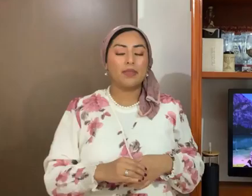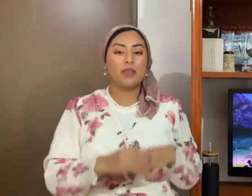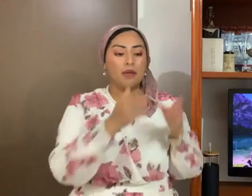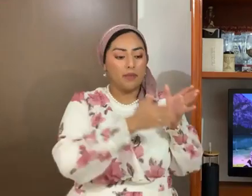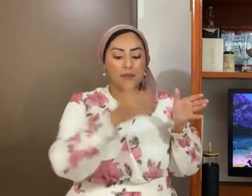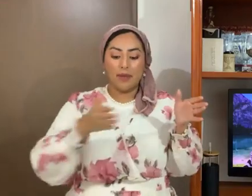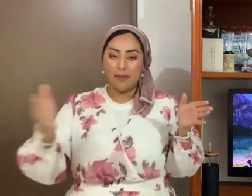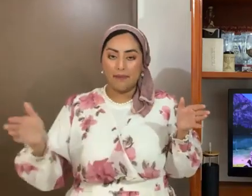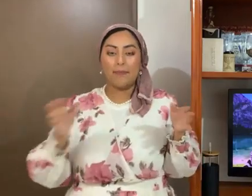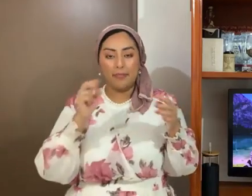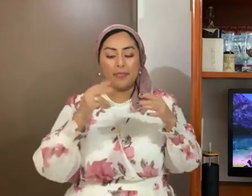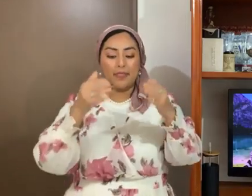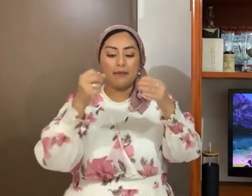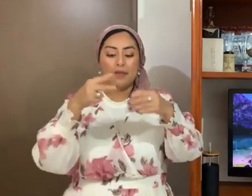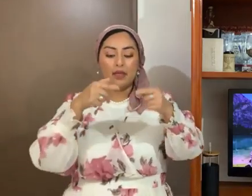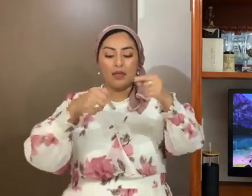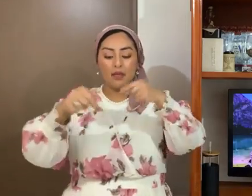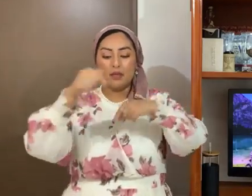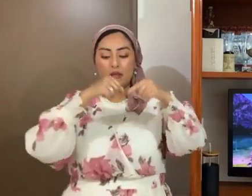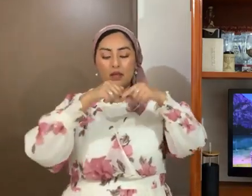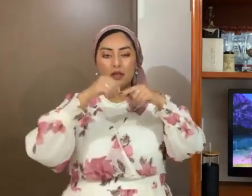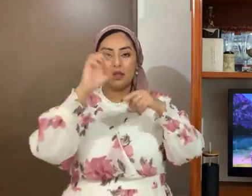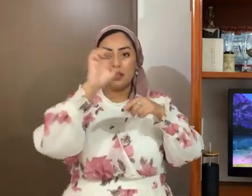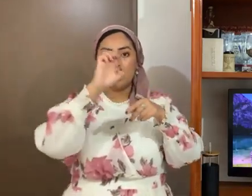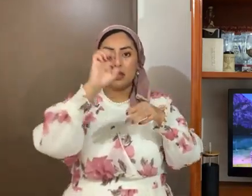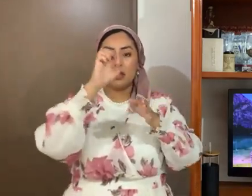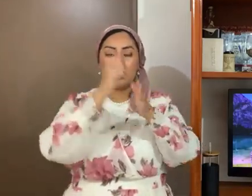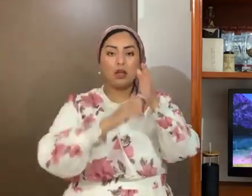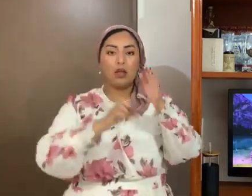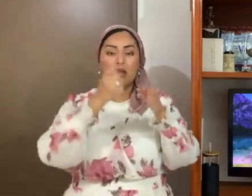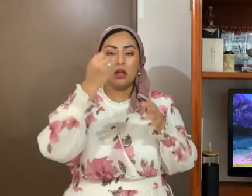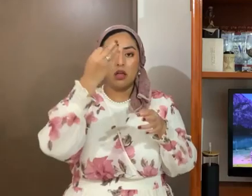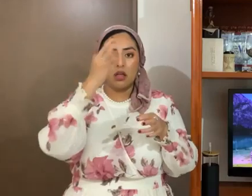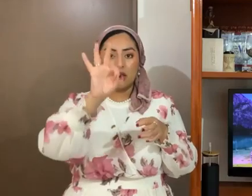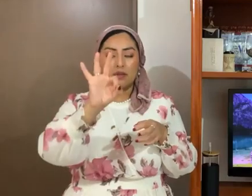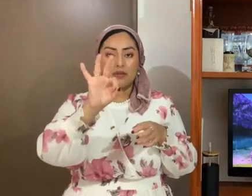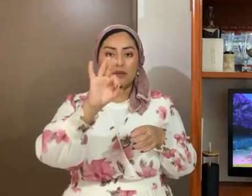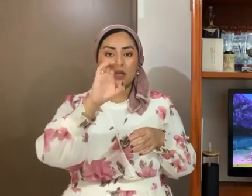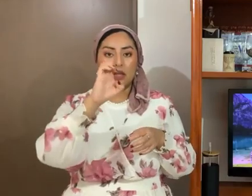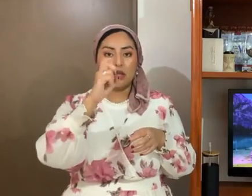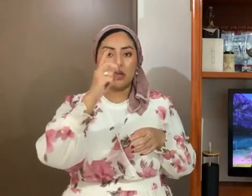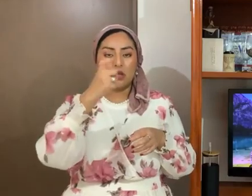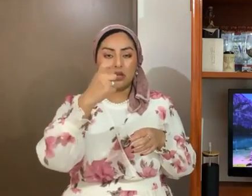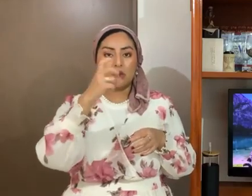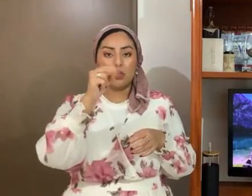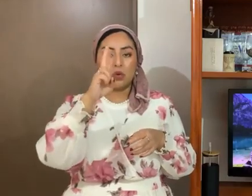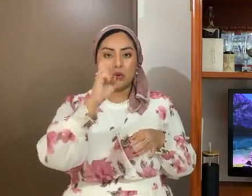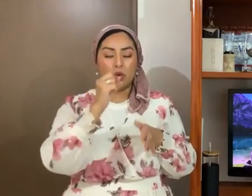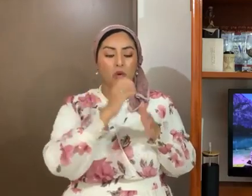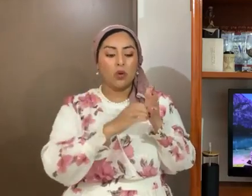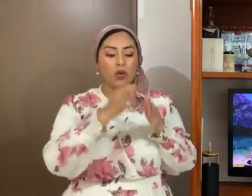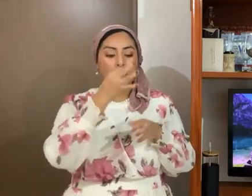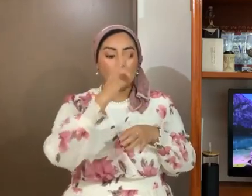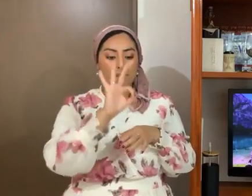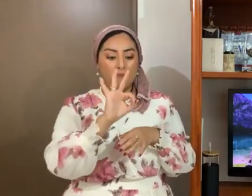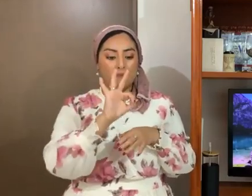Yahweh. Vamos a regresar a Éxodo 19. Éxodo 19, vamos para